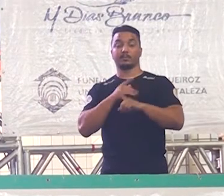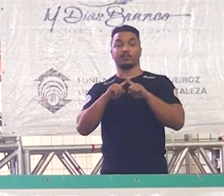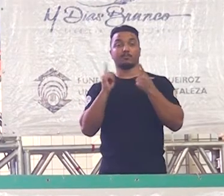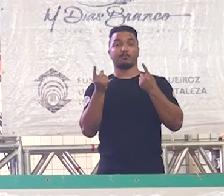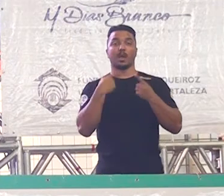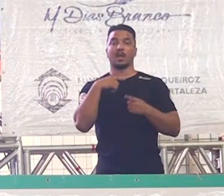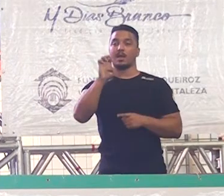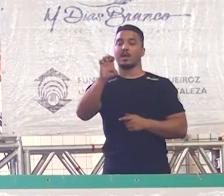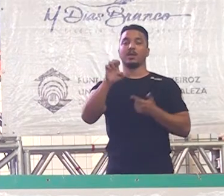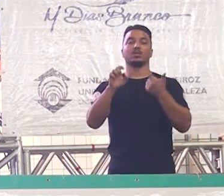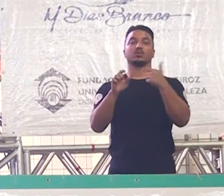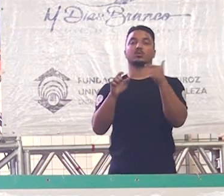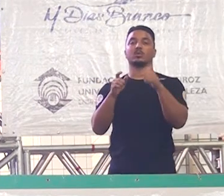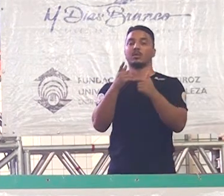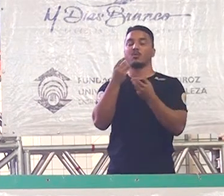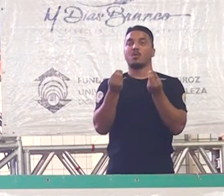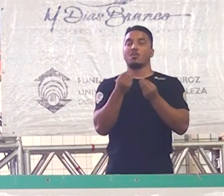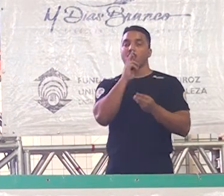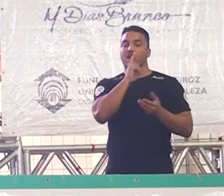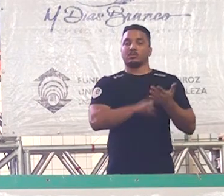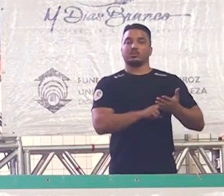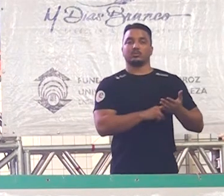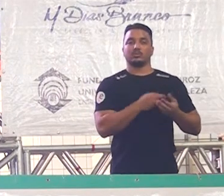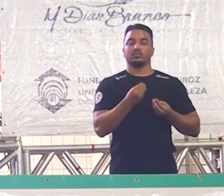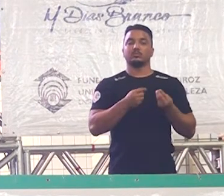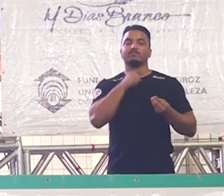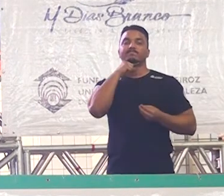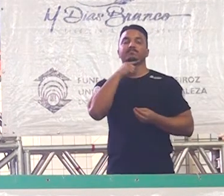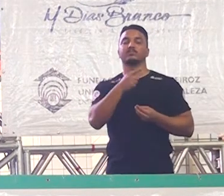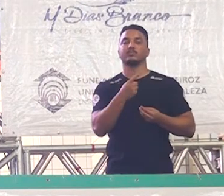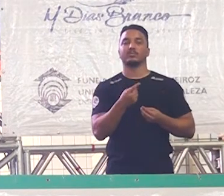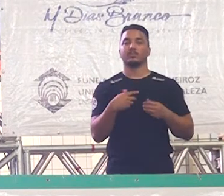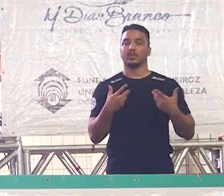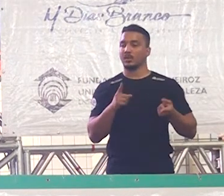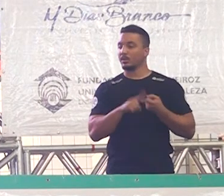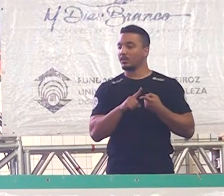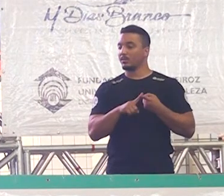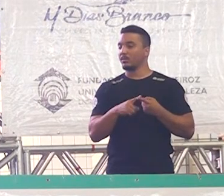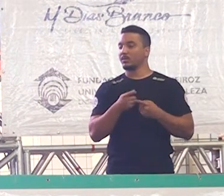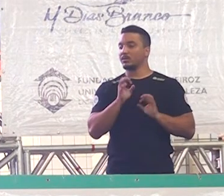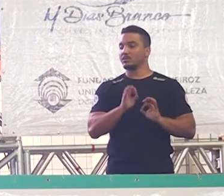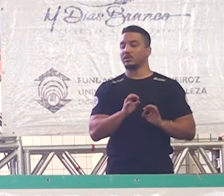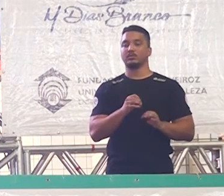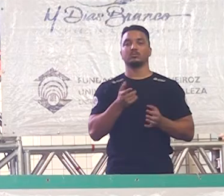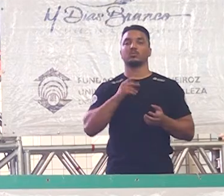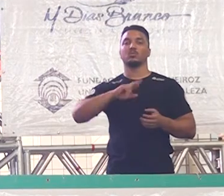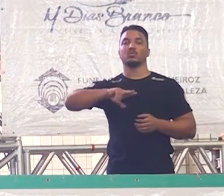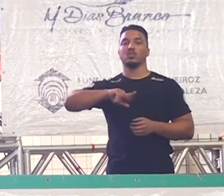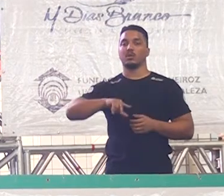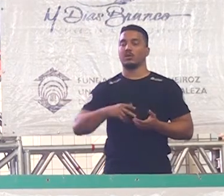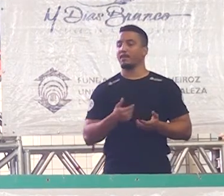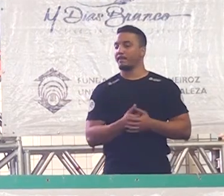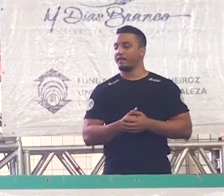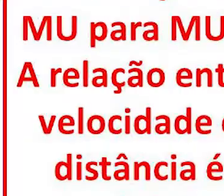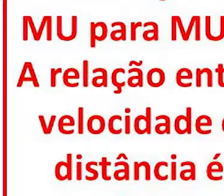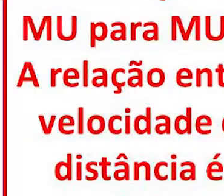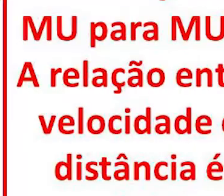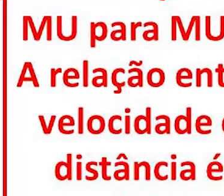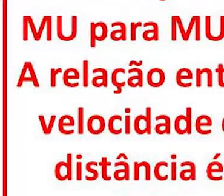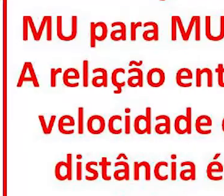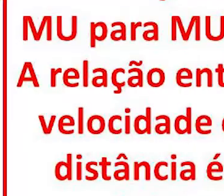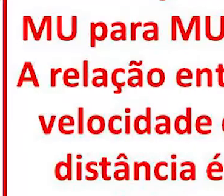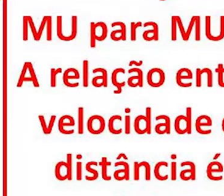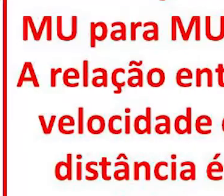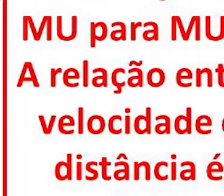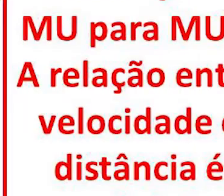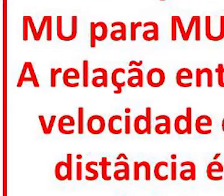gráfico do item E não mostra o tempo de reação. Então, também não é o gráfico correto. Professor, se